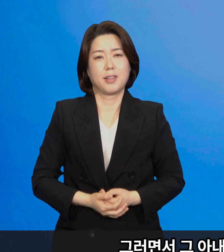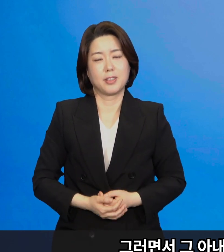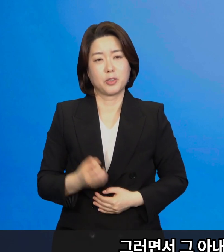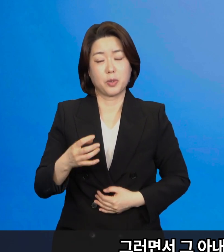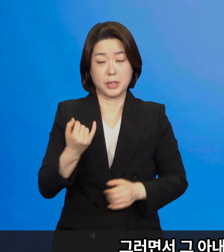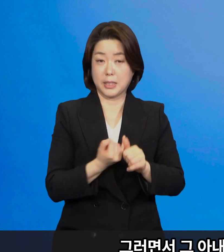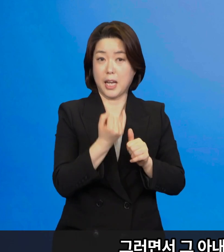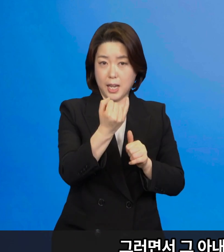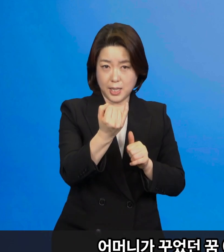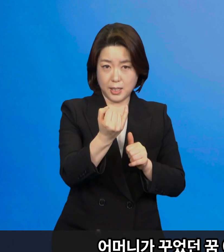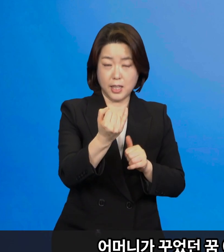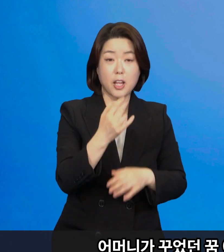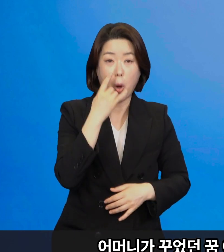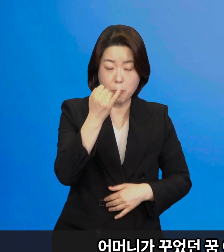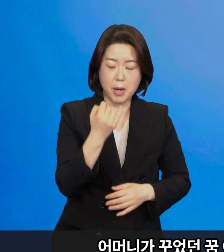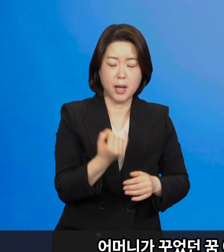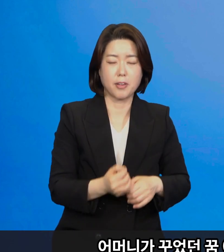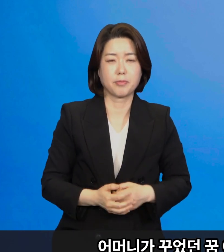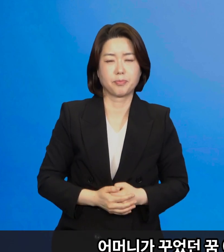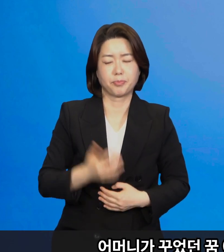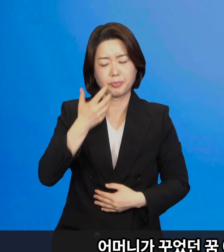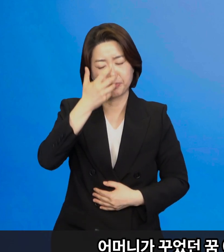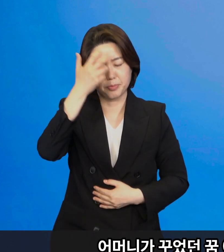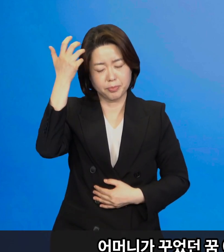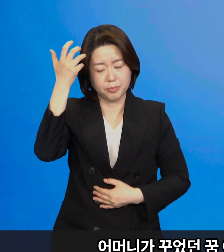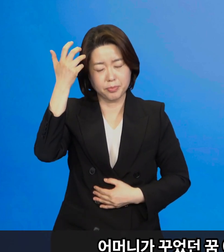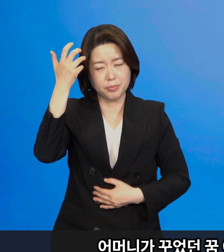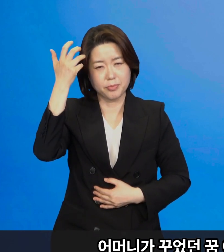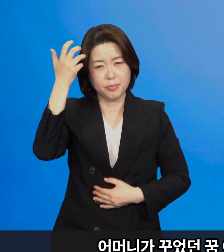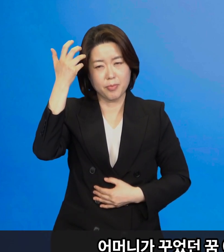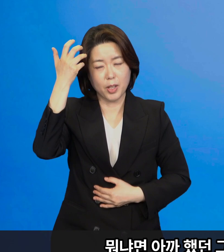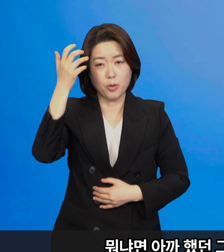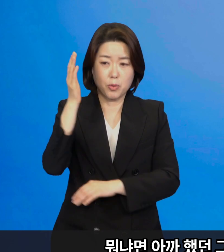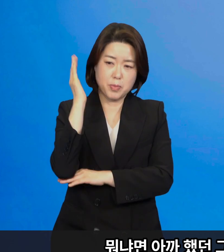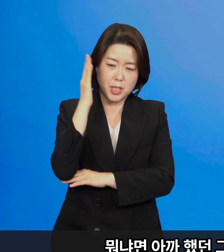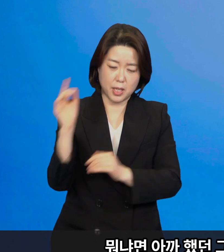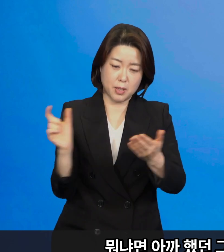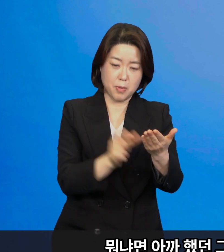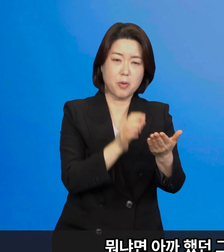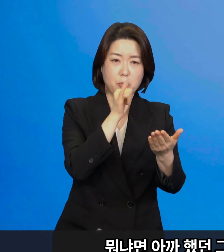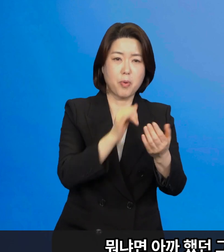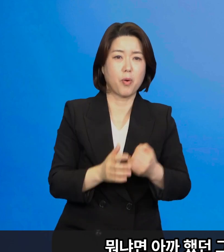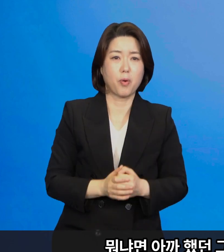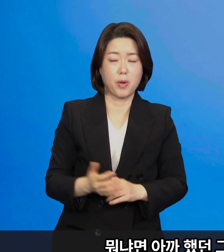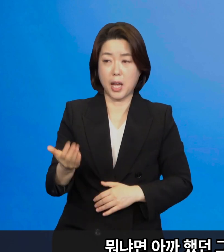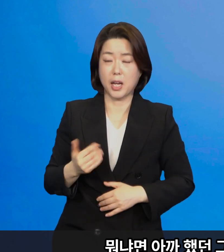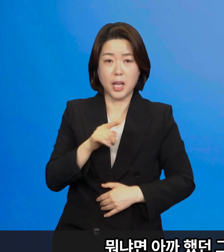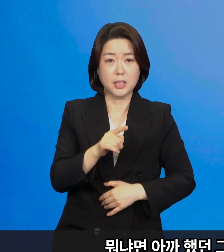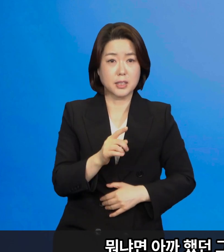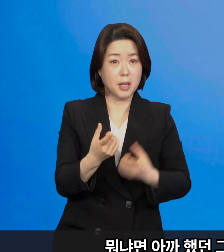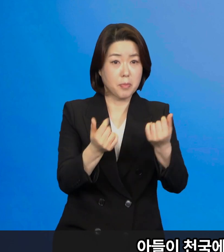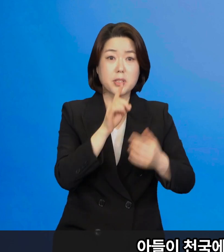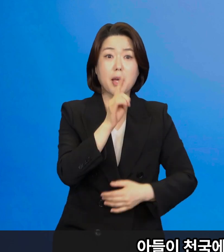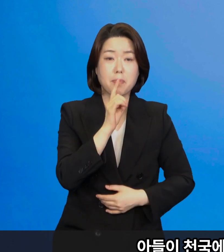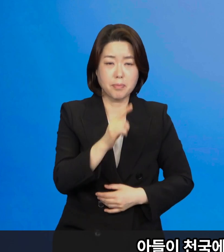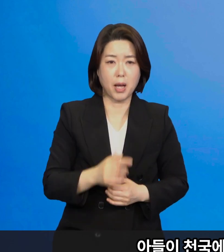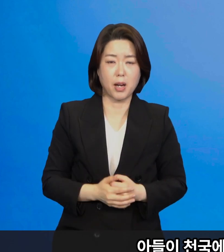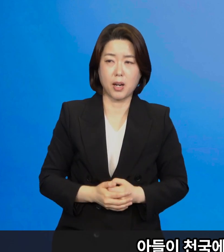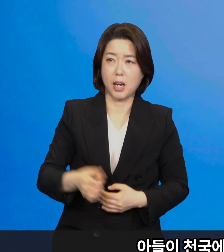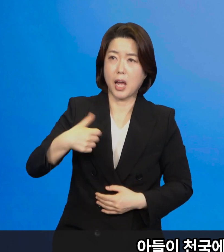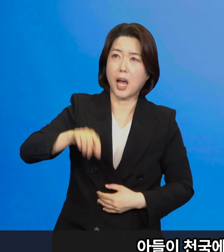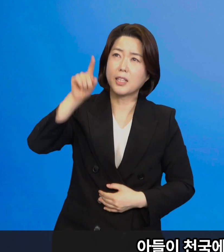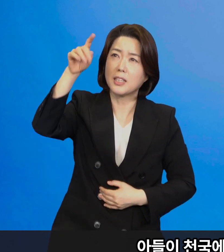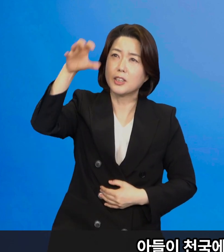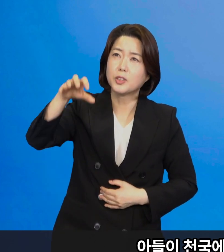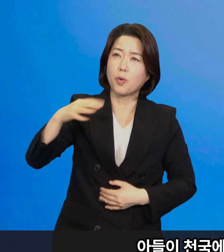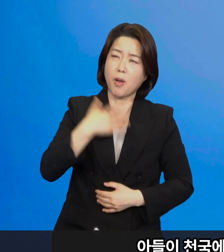아내 되시는 그 어머니죠, 어머니가 꾸었던 꿈 얘기를 거기에 쓰셨어요. 뭐냐면 아까 했던 그 비슷한 얘기입니다. 아들이